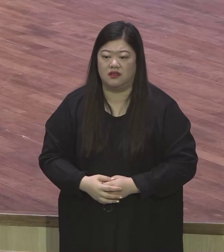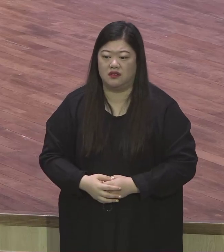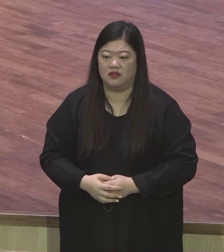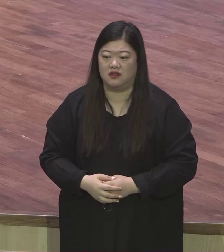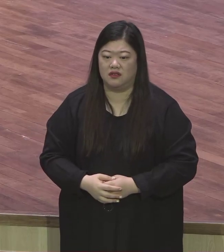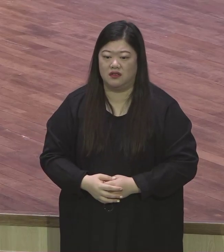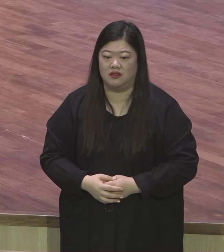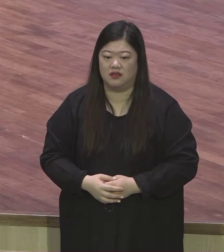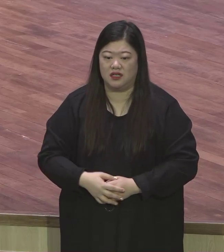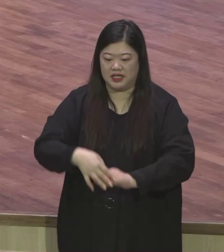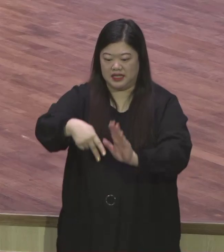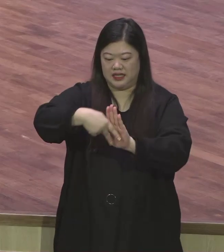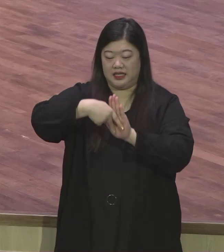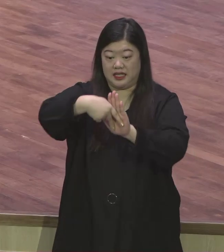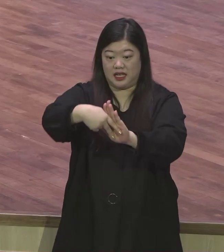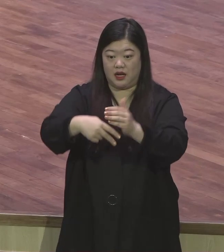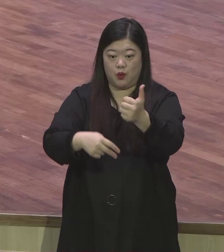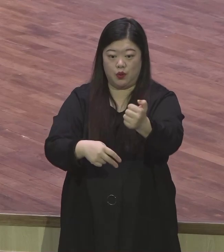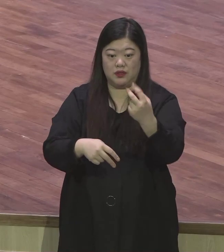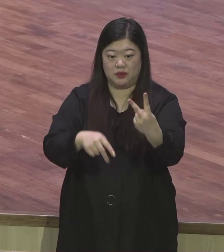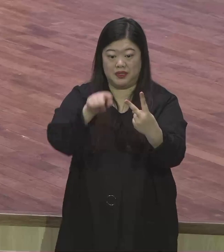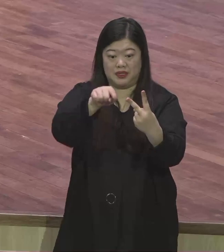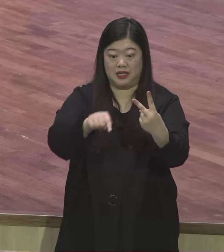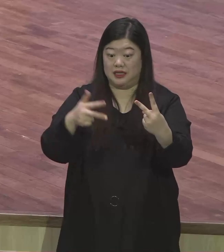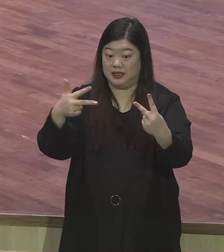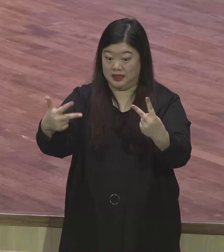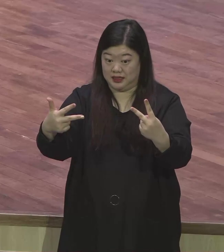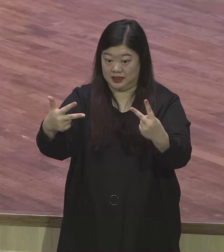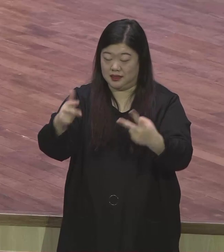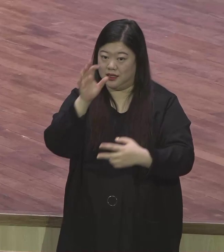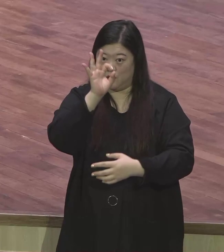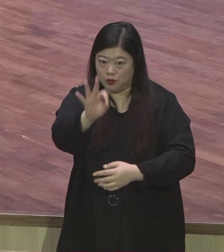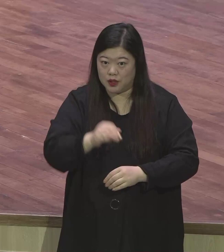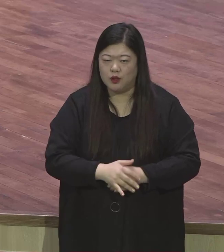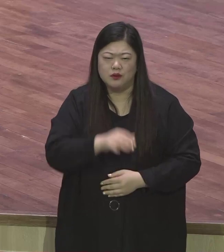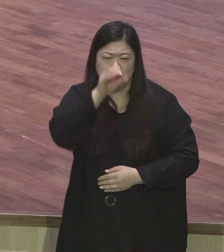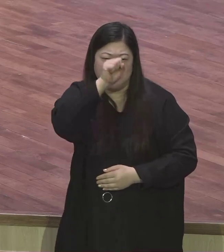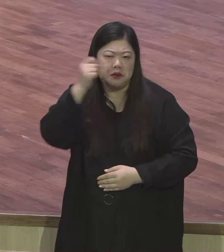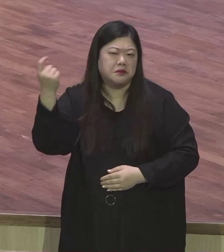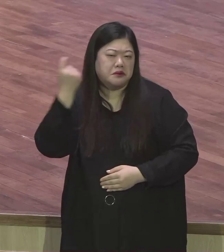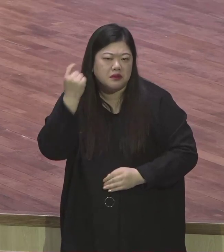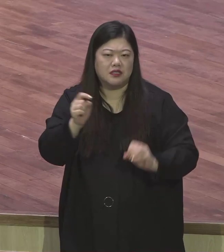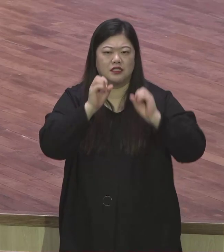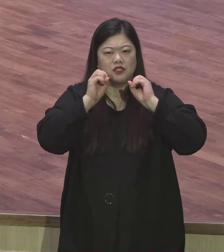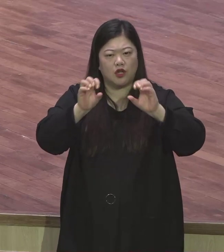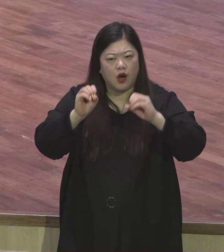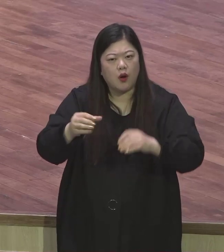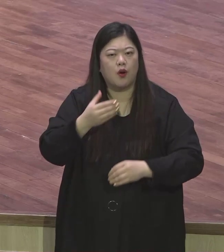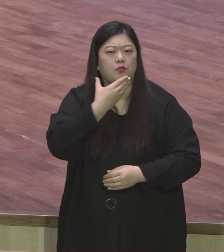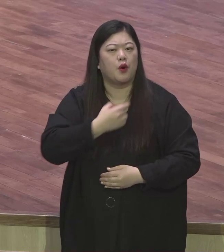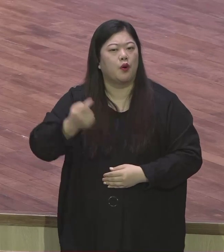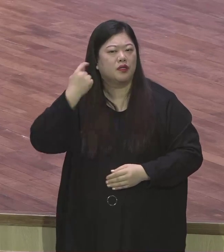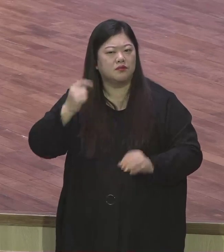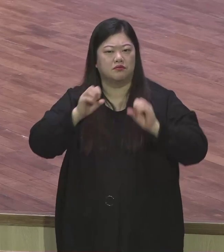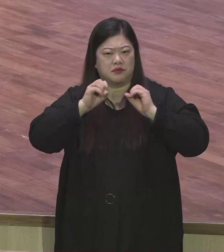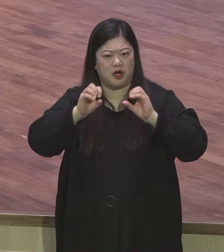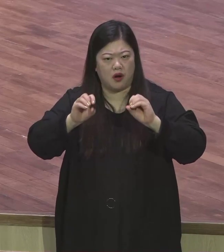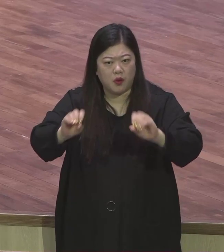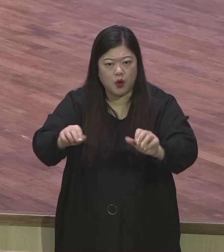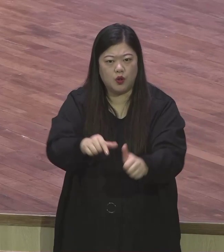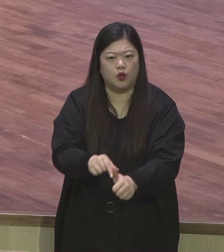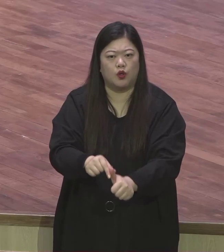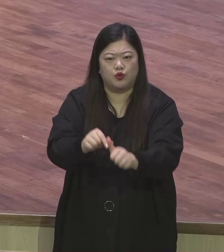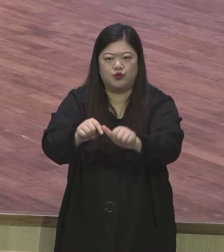이사야 52장 7절에 보면 좋은 소식을 전하며 평화를 공포하며 복돈 세식을 가져오며 구원을